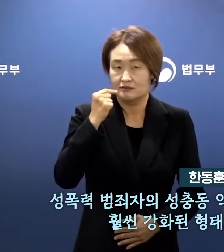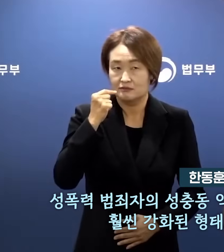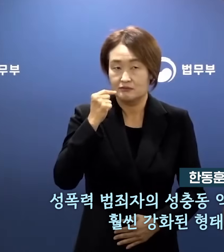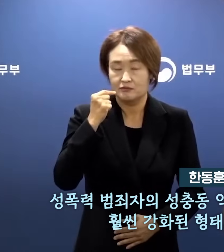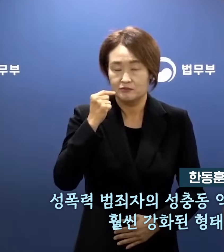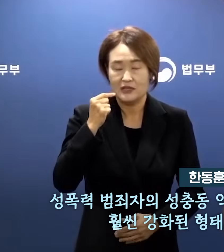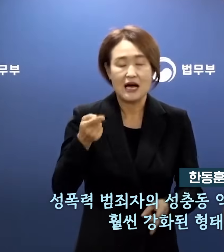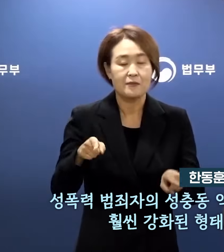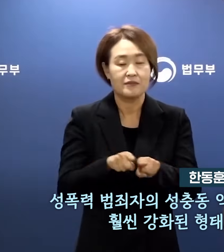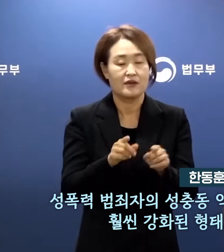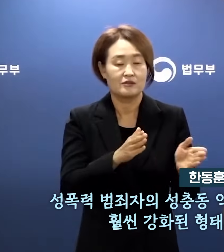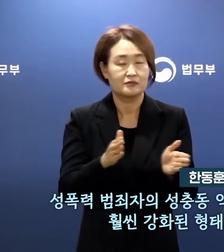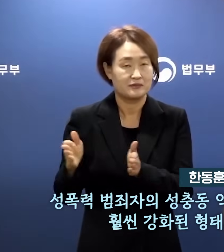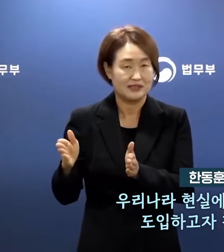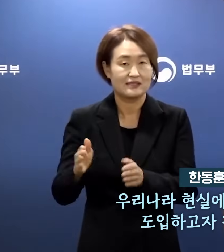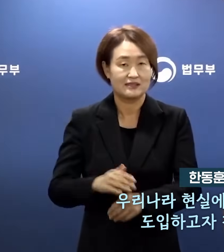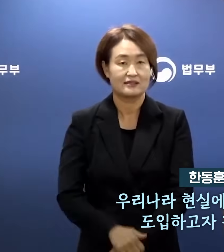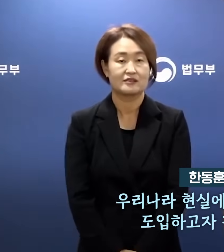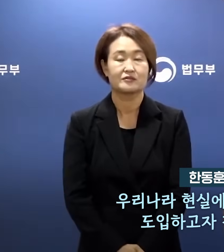준비했습니다.